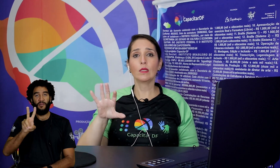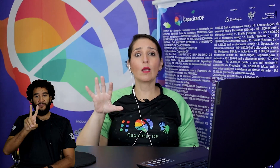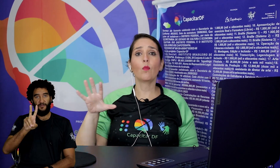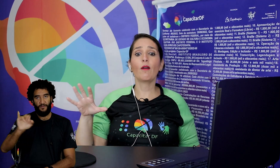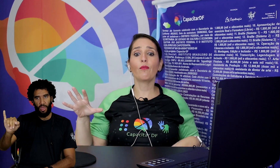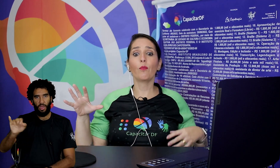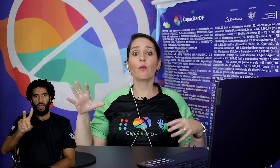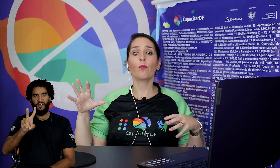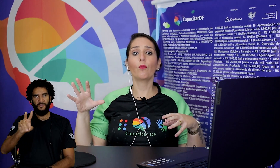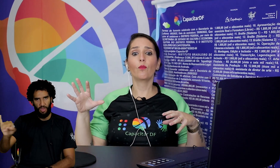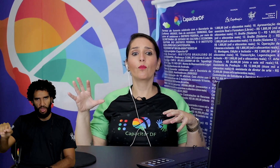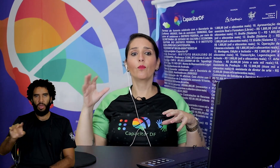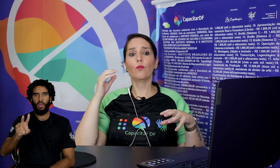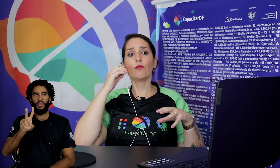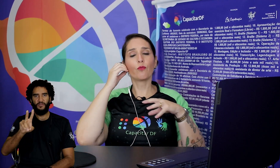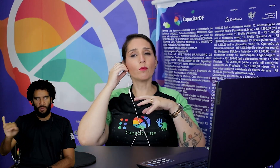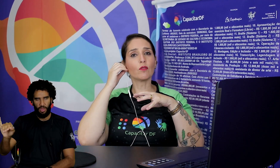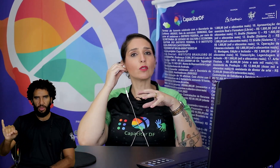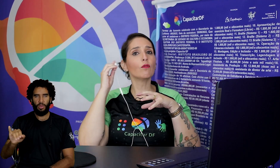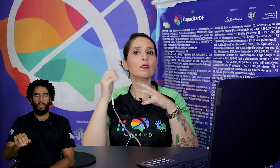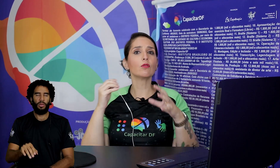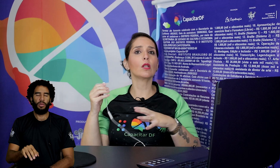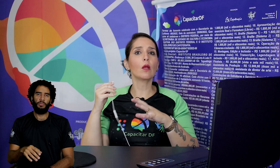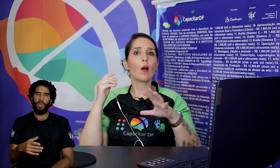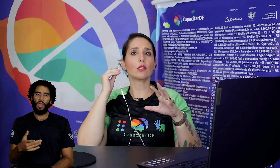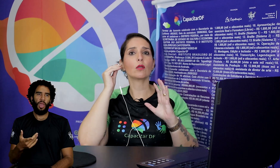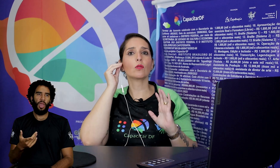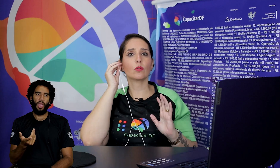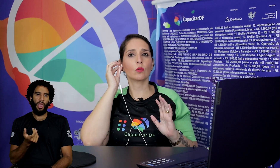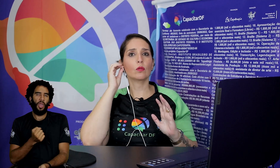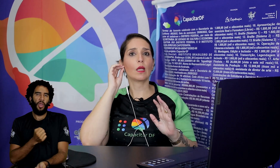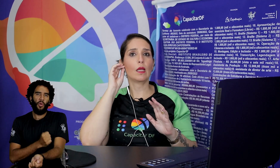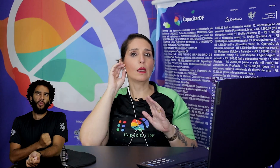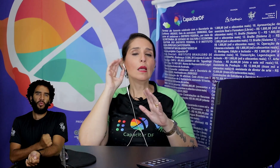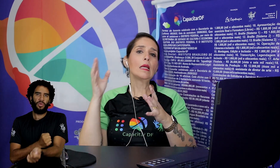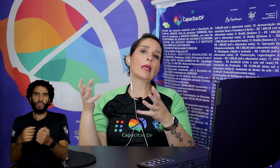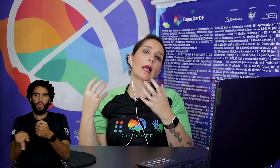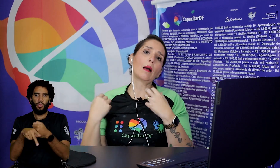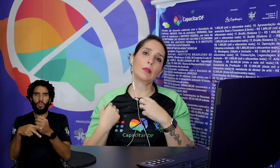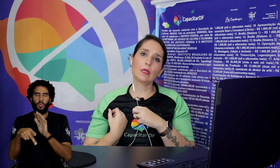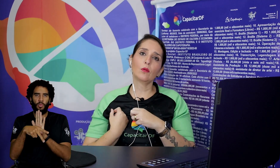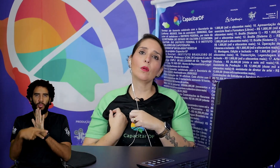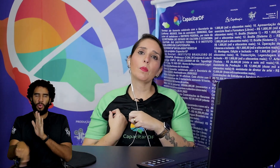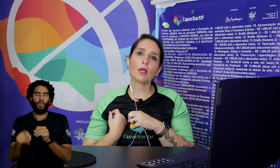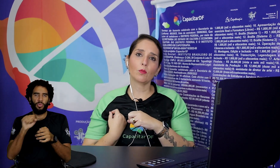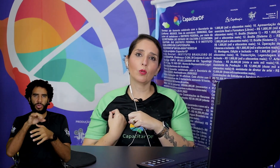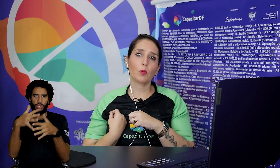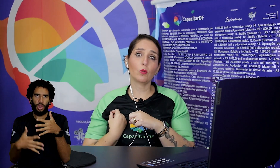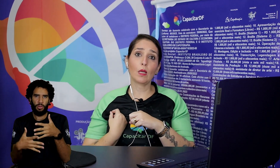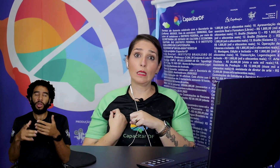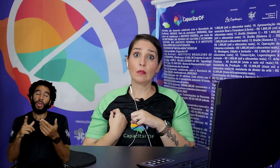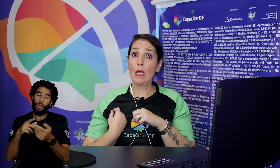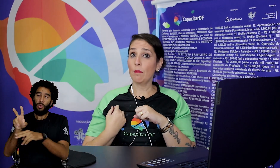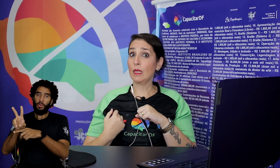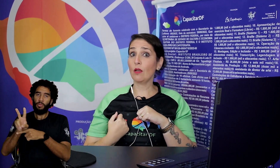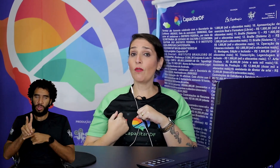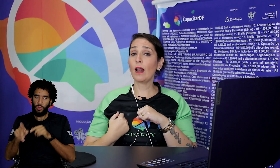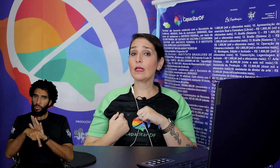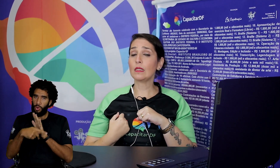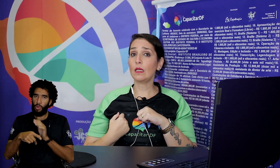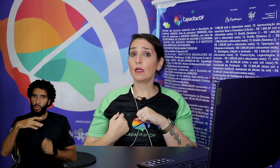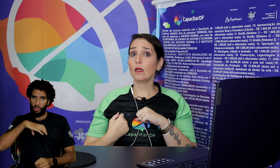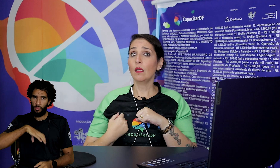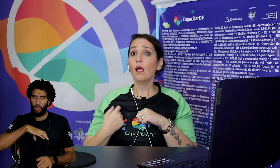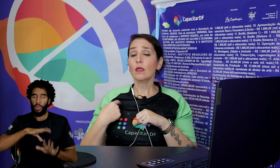Entendeu? Ah. Isso é como se fosse um vício de linguagem que o surdo tem, que acaba sendo um empréstimo do português. Mas se eu